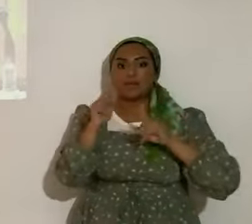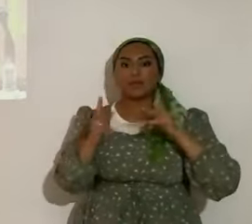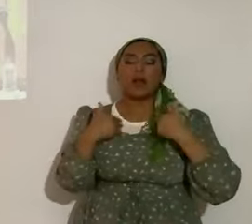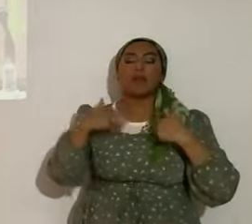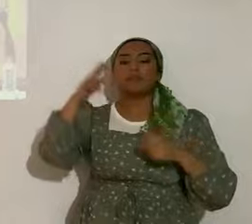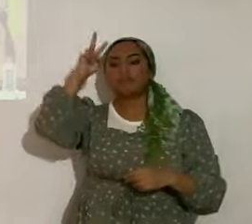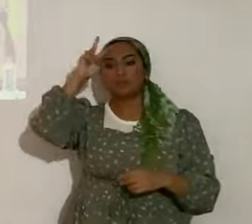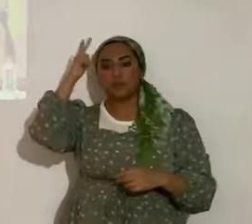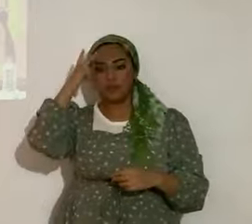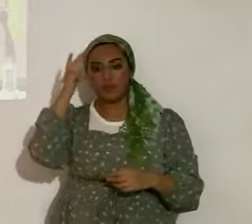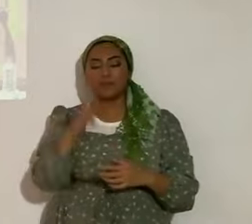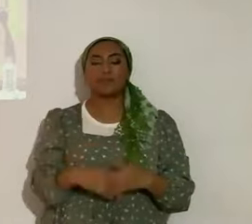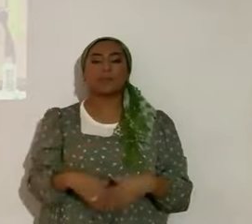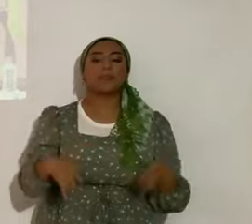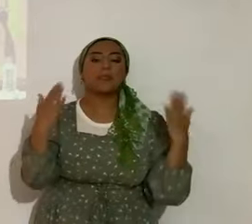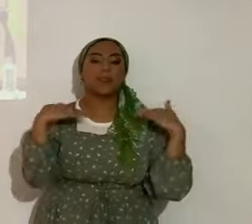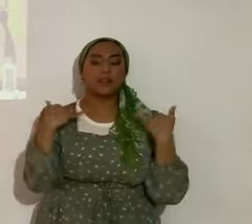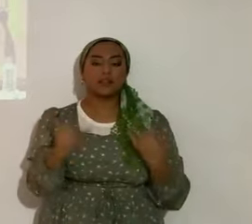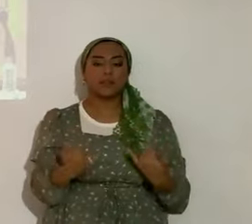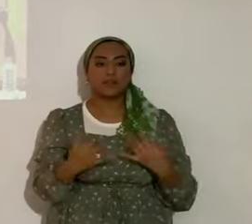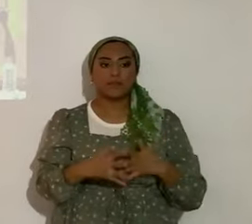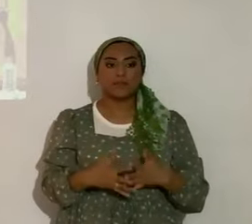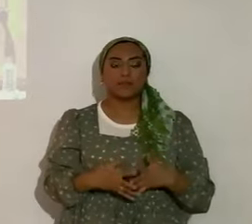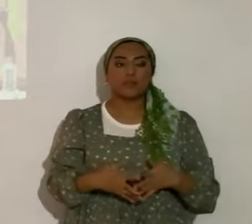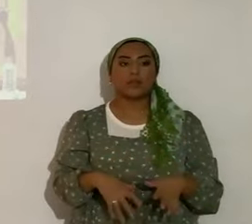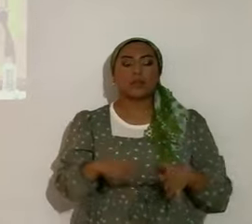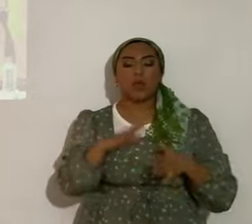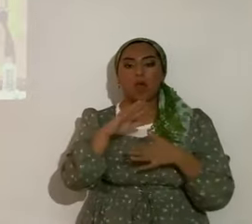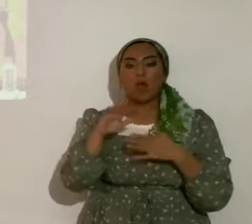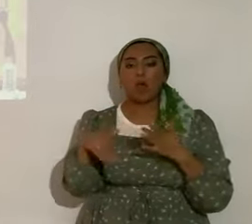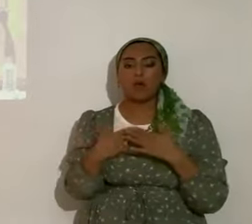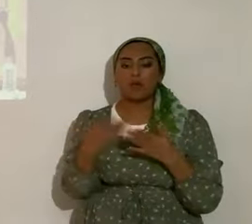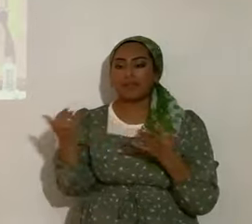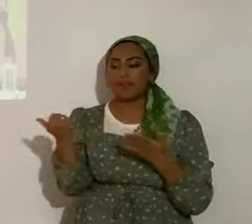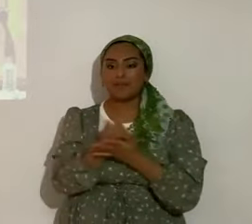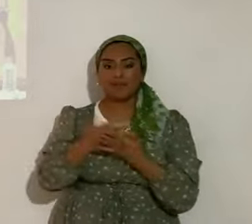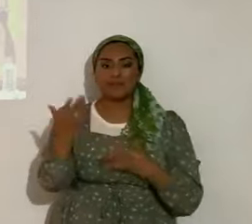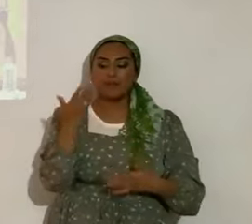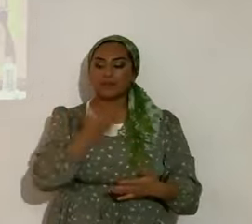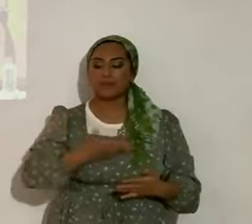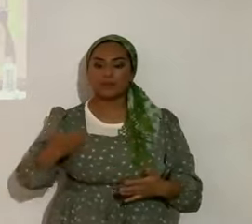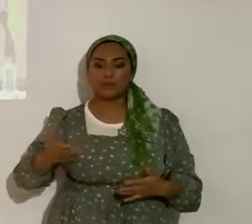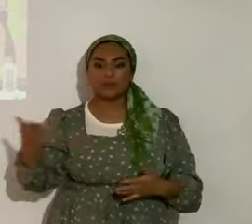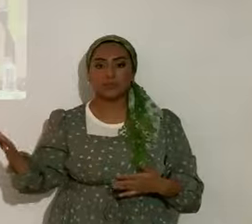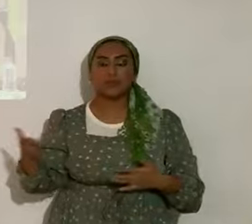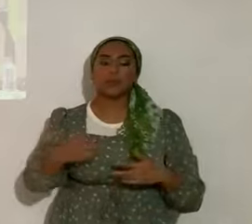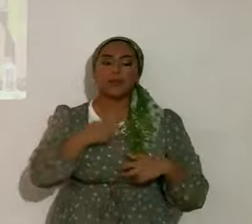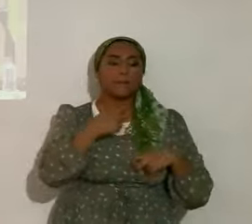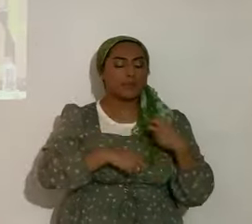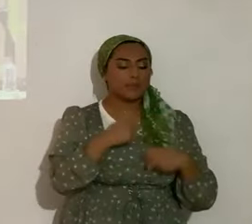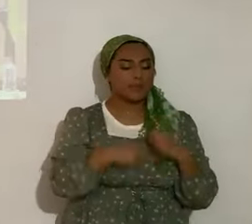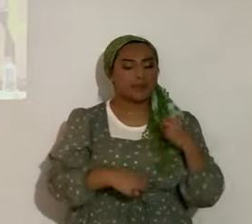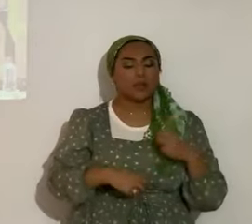entendido. Ahora, todas las cosas, hermanos, dificultades